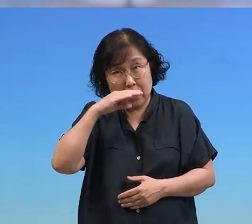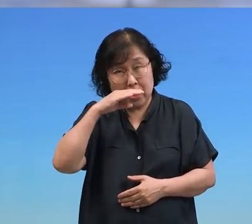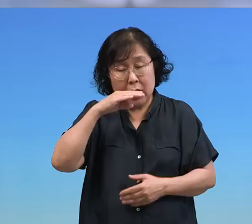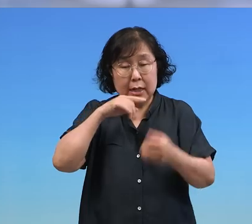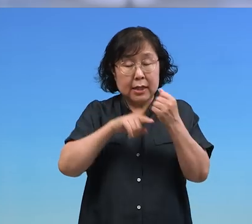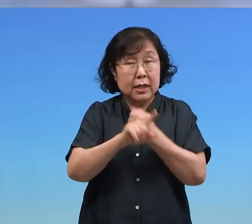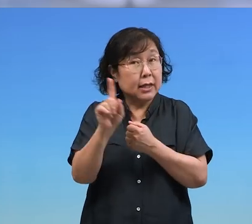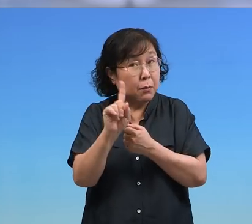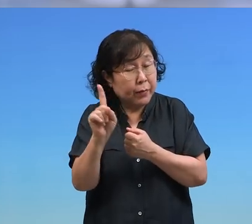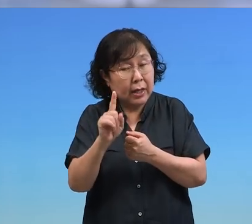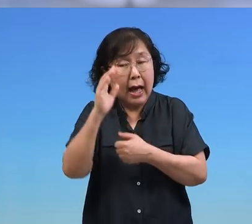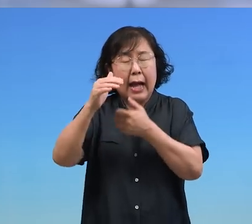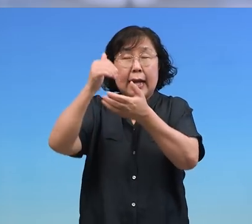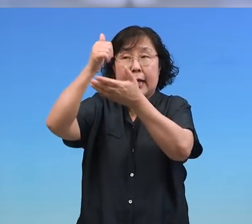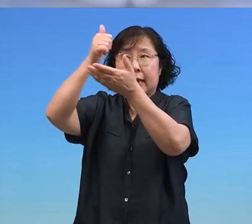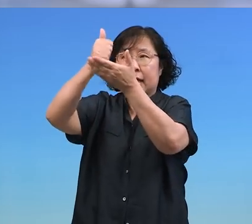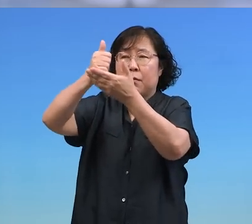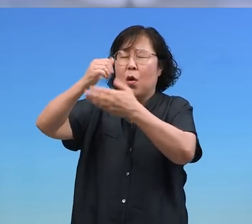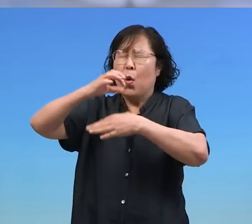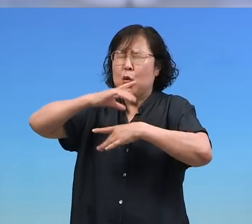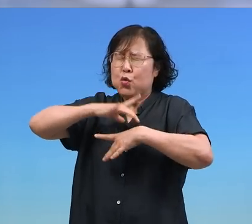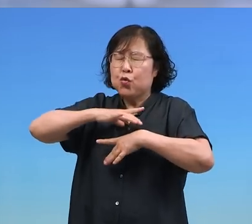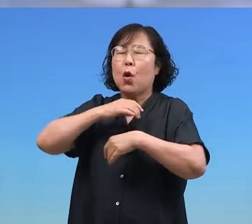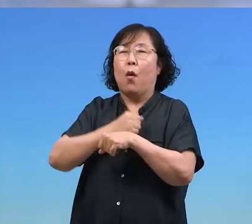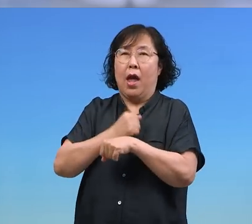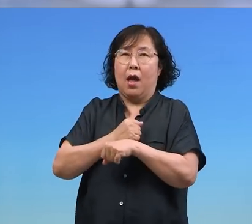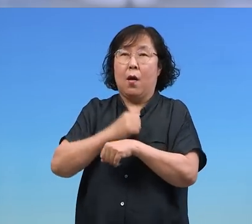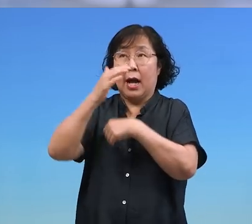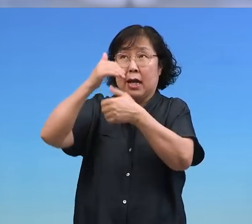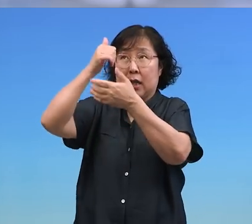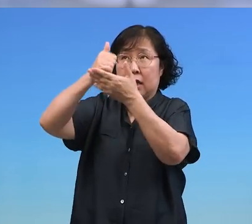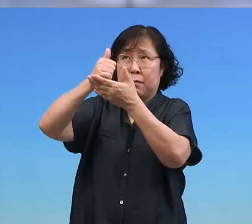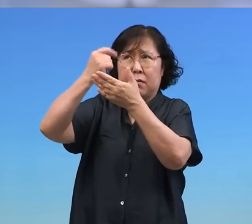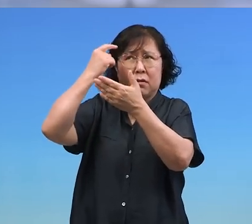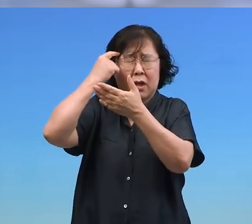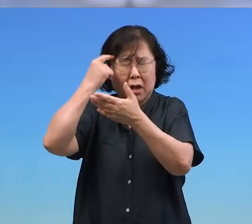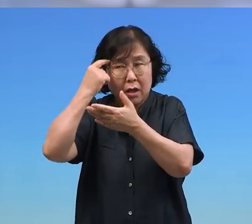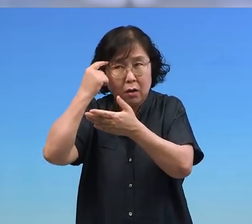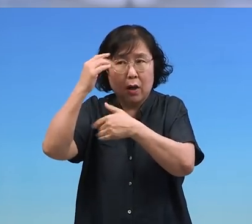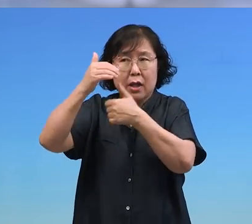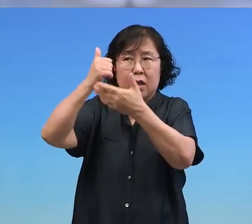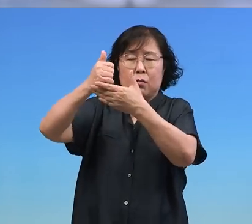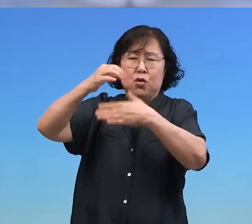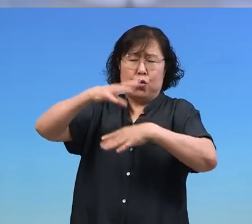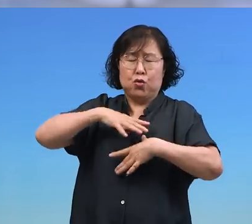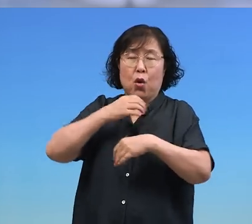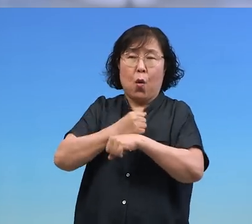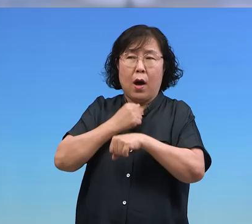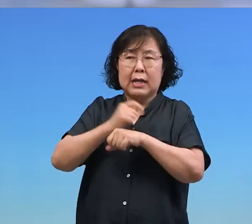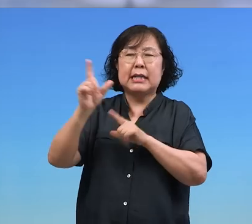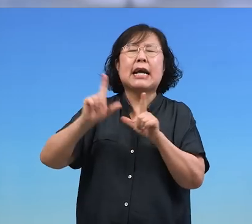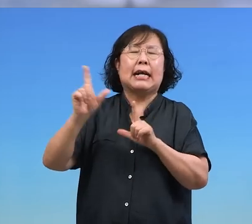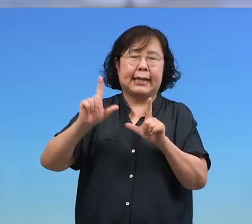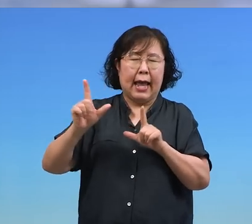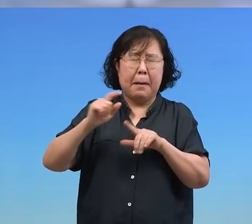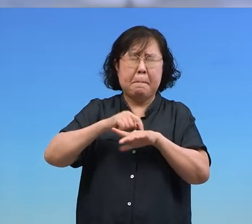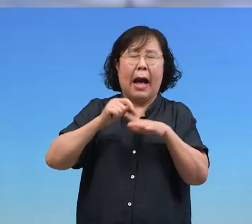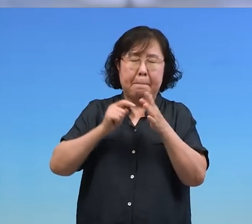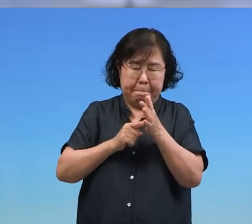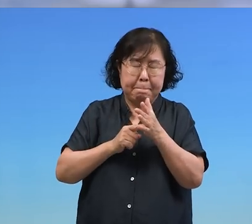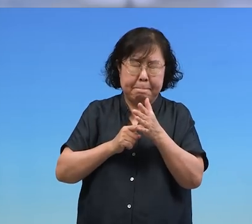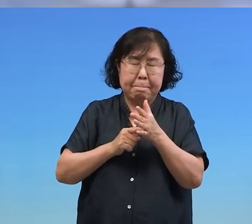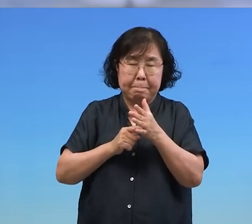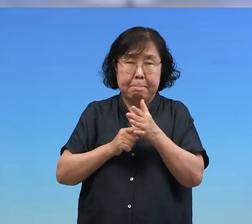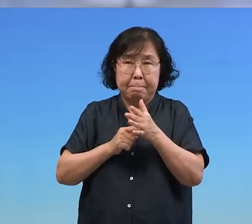두려워하는 삶의 자세를 말합니다 하나님을 의식하는 거예요 그 하나님을 두려워하는 겁니다 그리고 그렇게